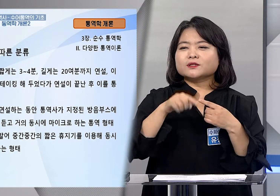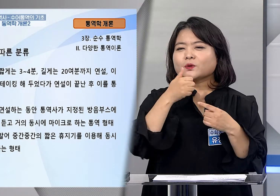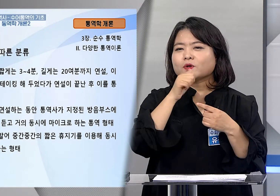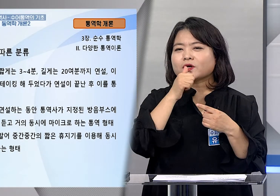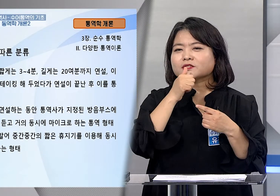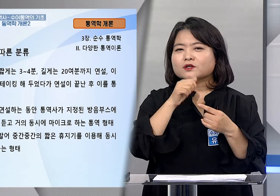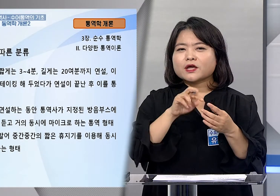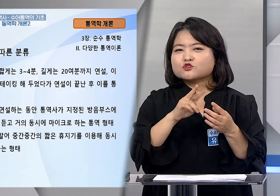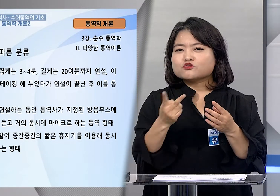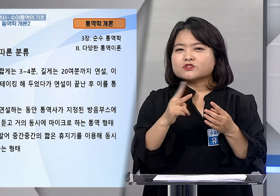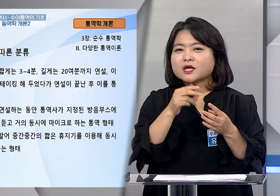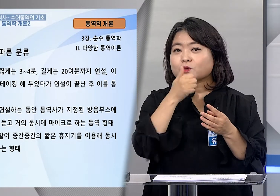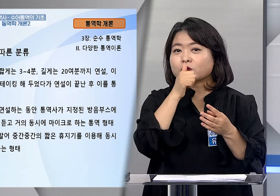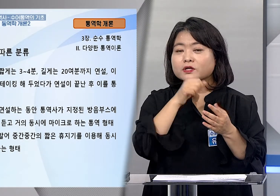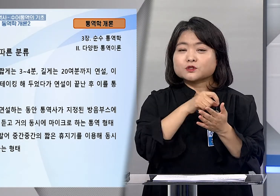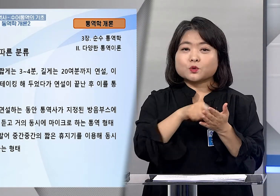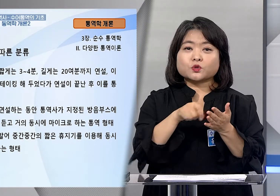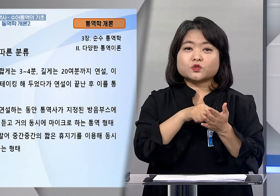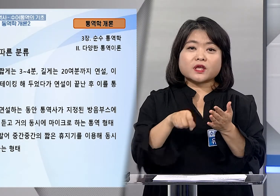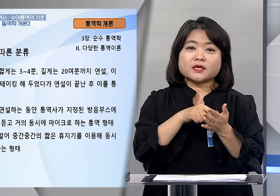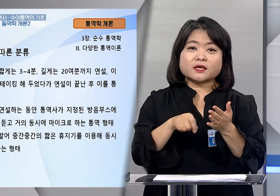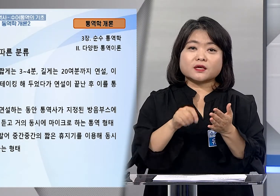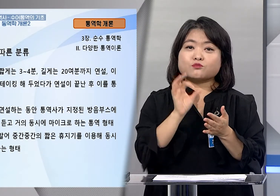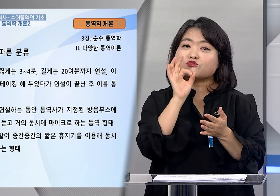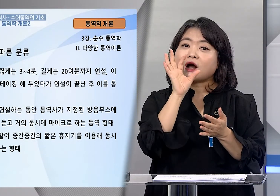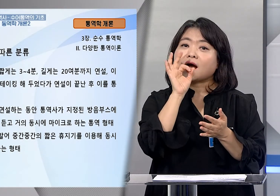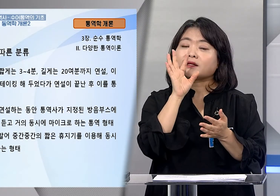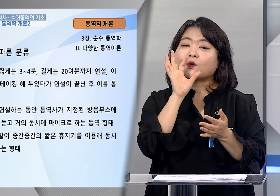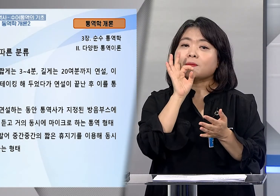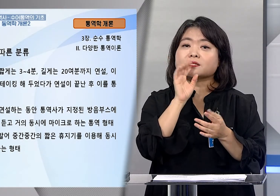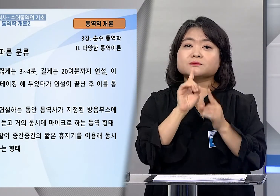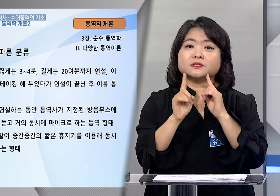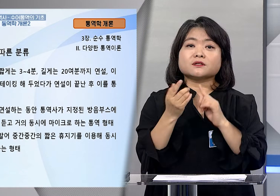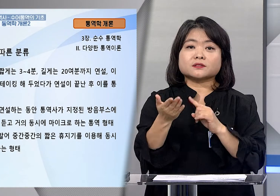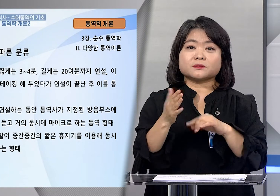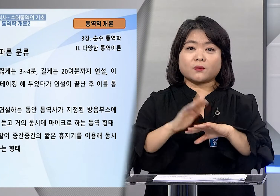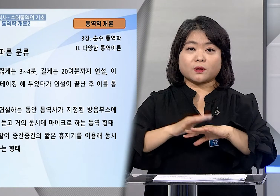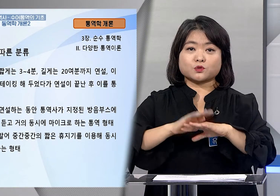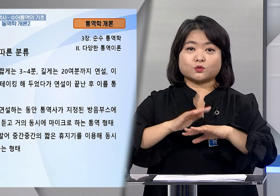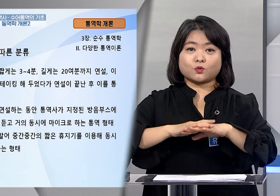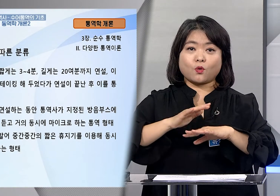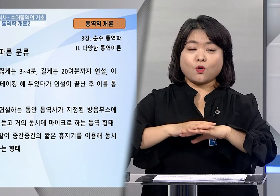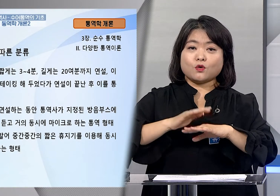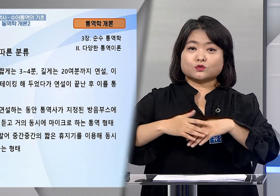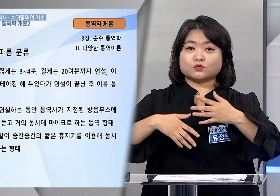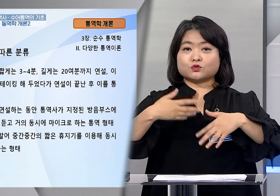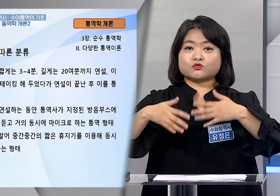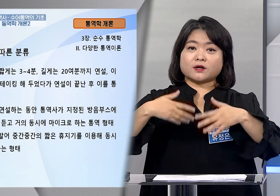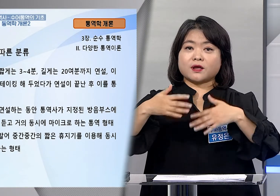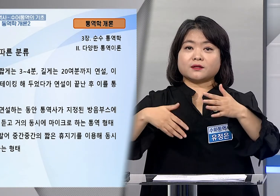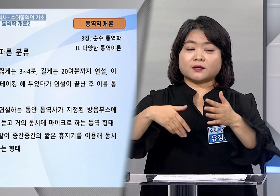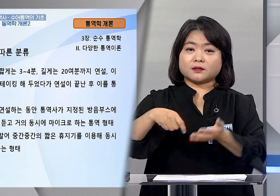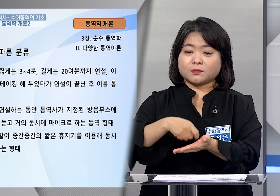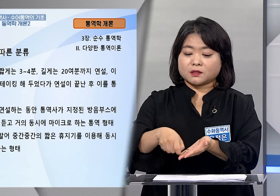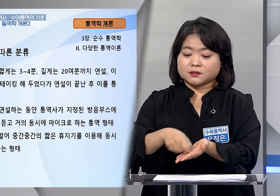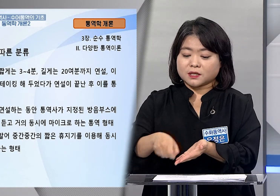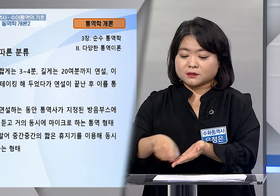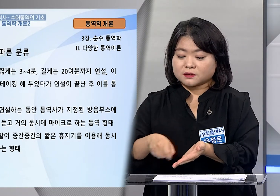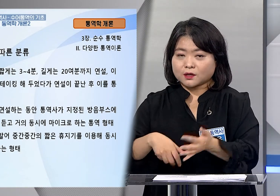수화통역에서의 순차 통역에서는 노트테이킹이 불가하다고 말씀을 드렸습니다. 왜냐하면 손으로 수화를 해야 되기 때문에 글자를 쓰다가